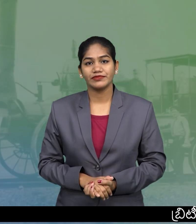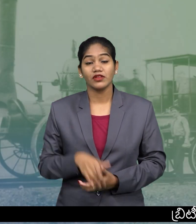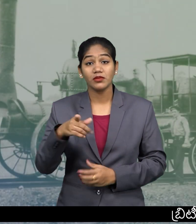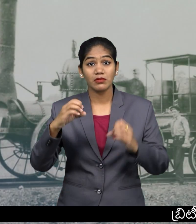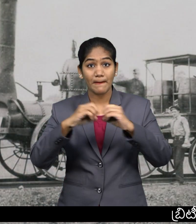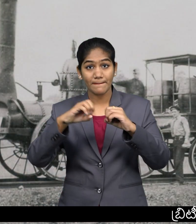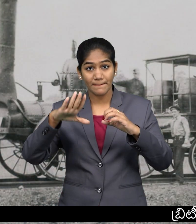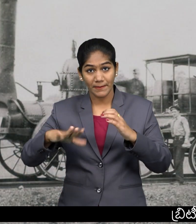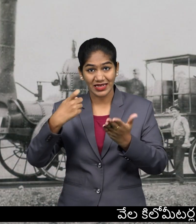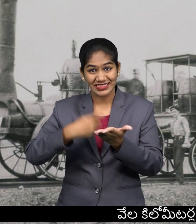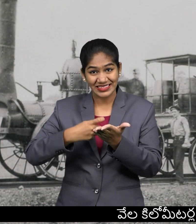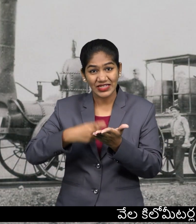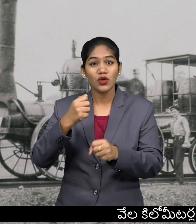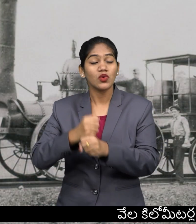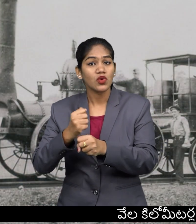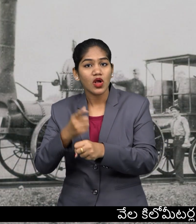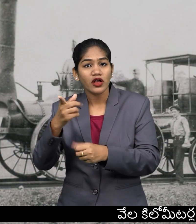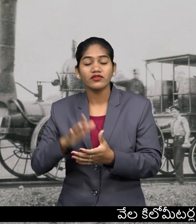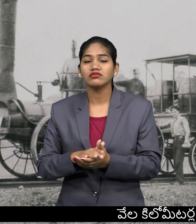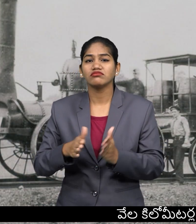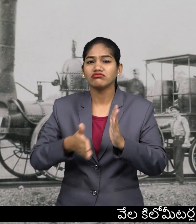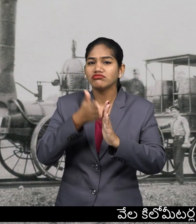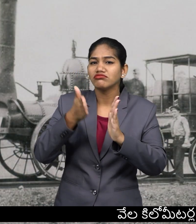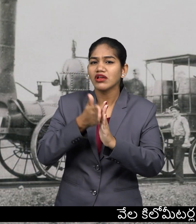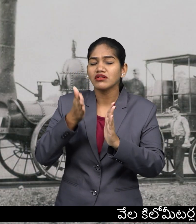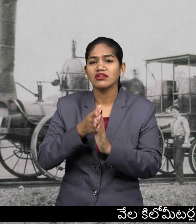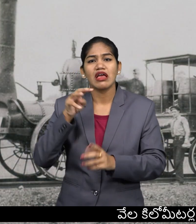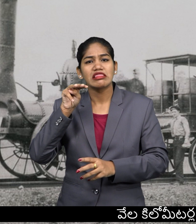బ్రిటిష్ ప్రభుత్వం వేల కిలోమీటర్ల రైల్వేలను నిర్మించింది,